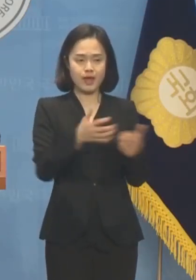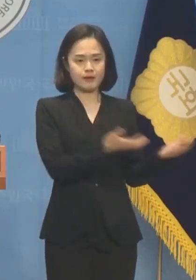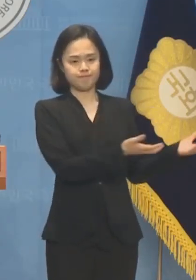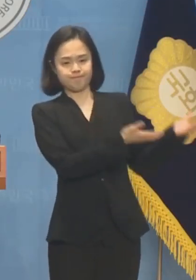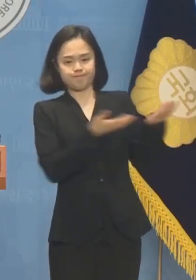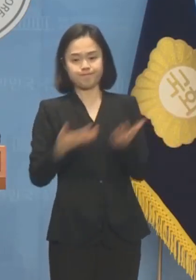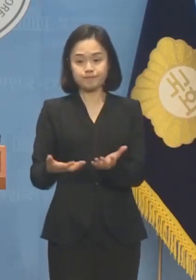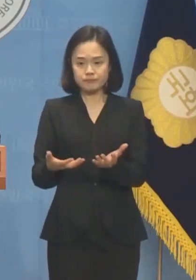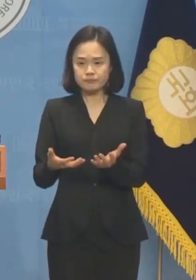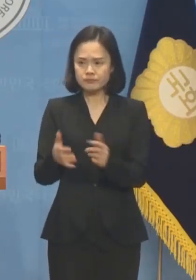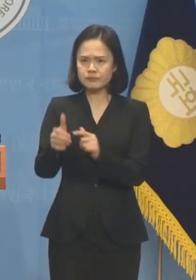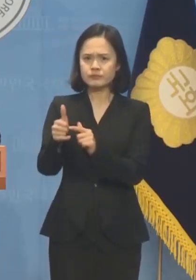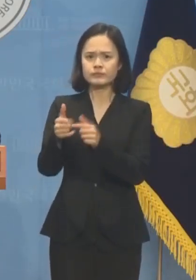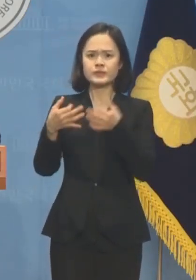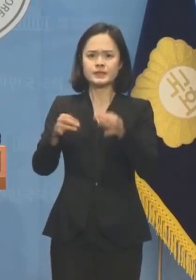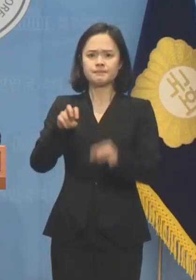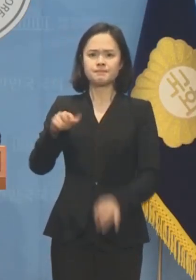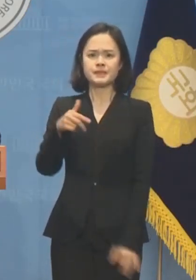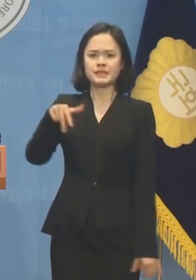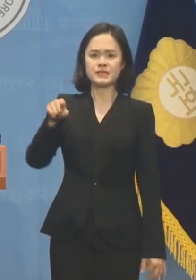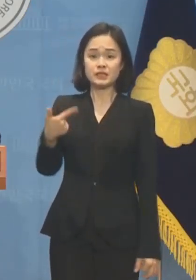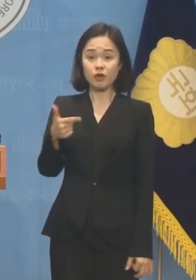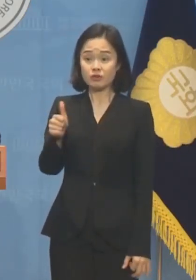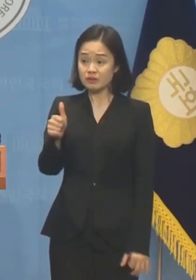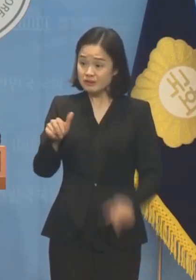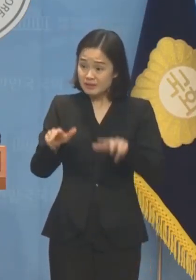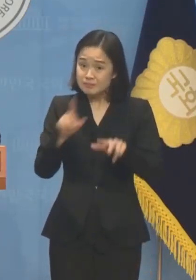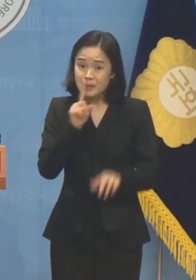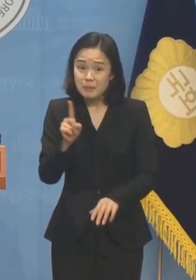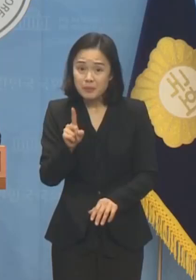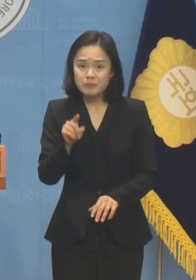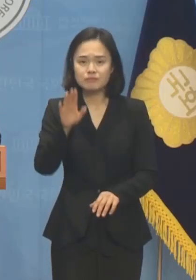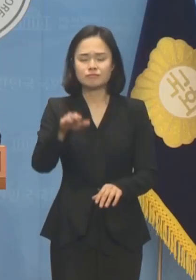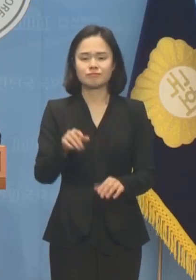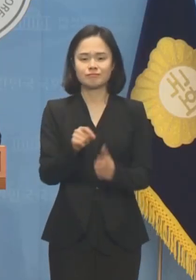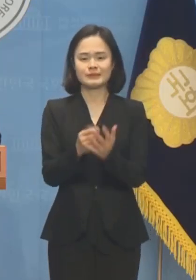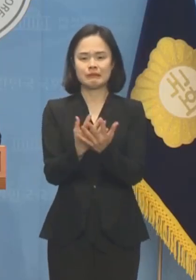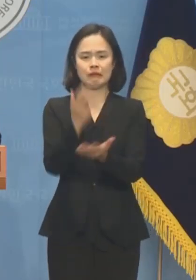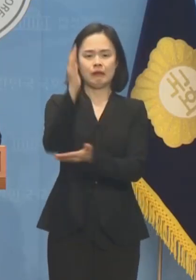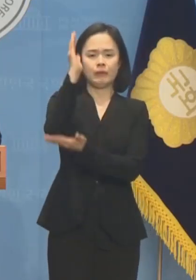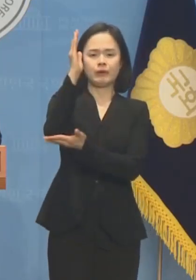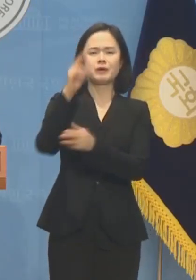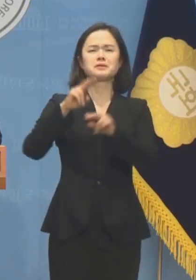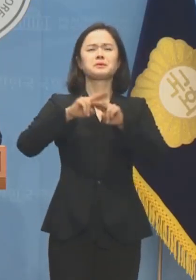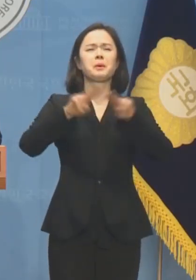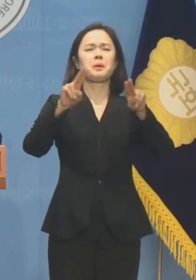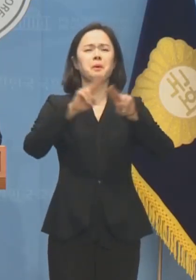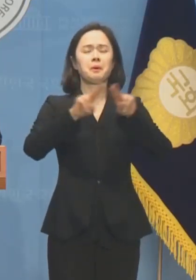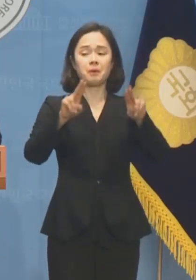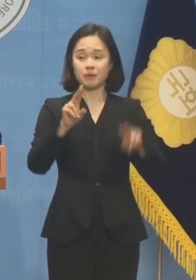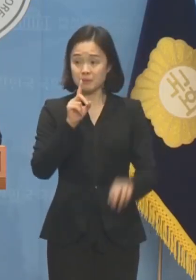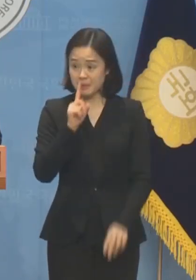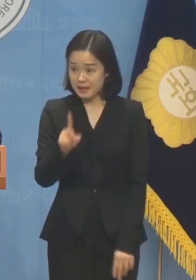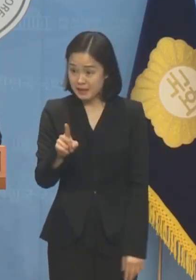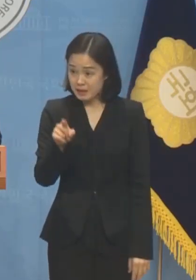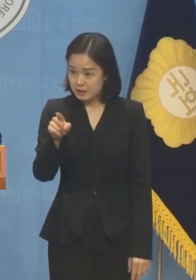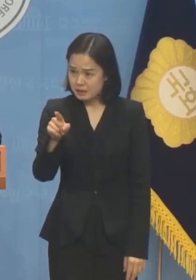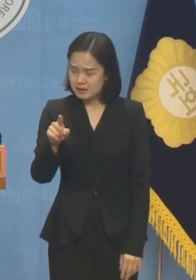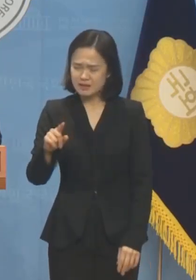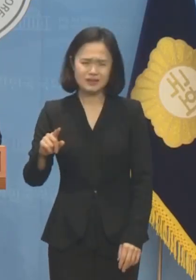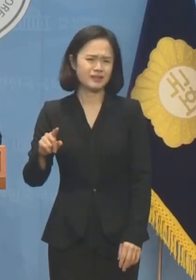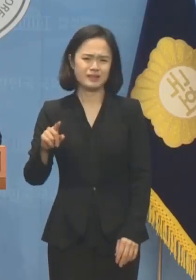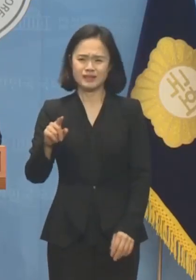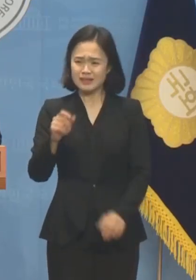없는 말들을 쏟아내놓고 철회한다고 한마디 하면 없던 일이 됩니까? 김민전 의원이